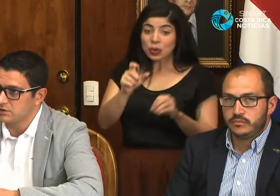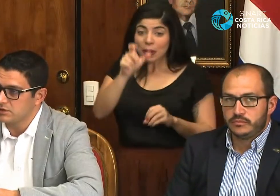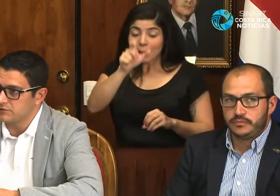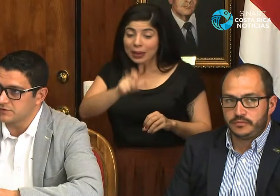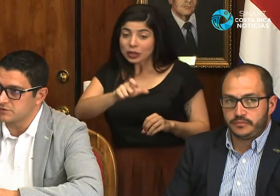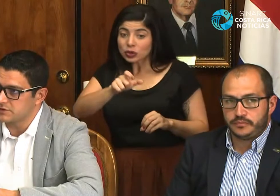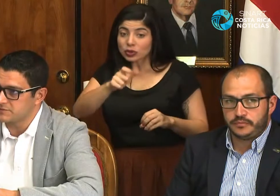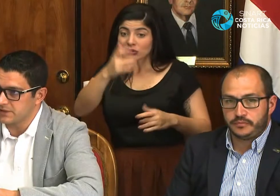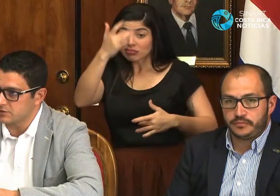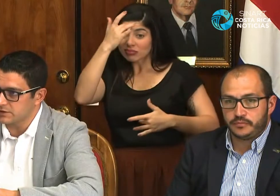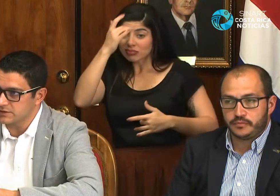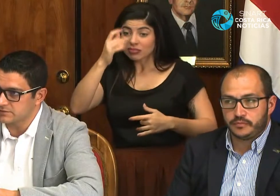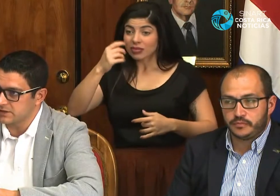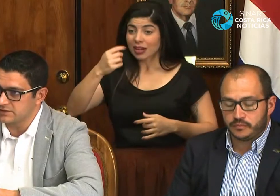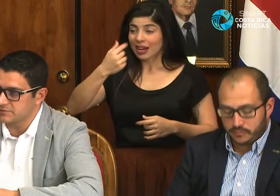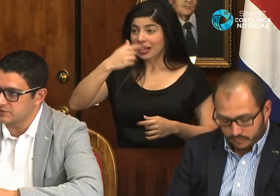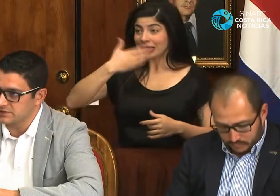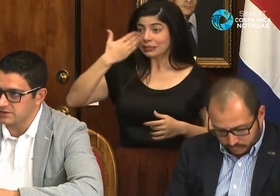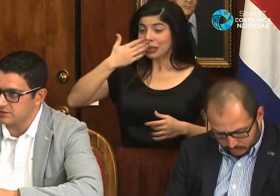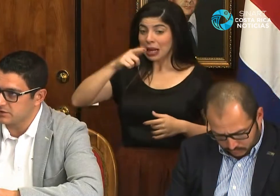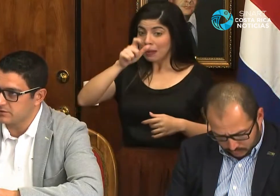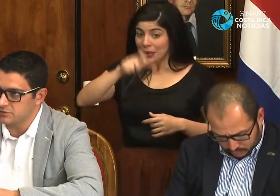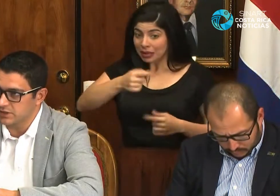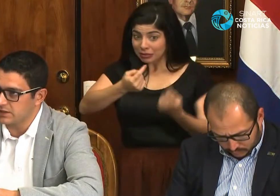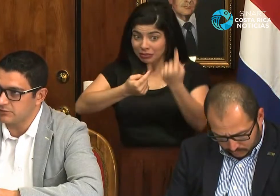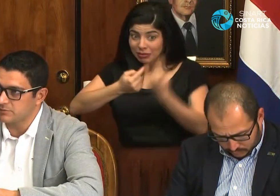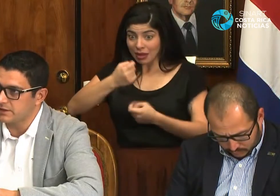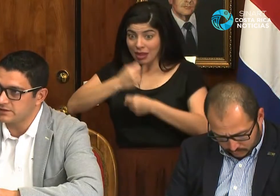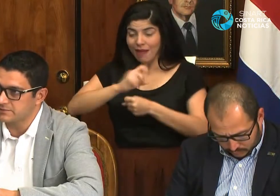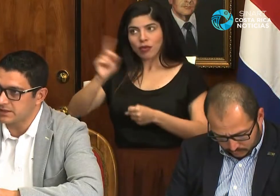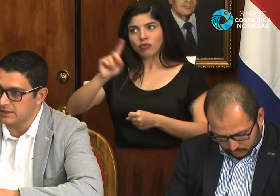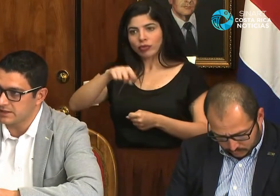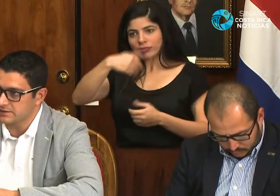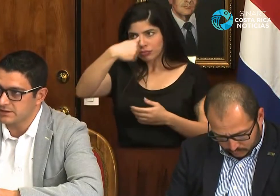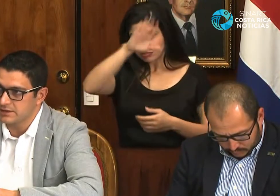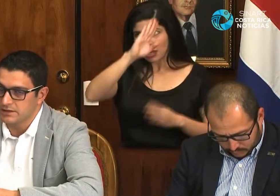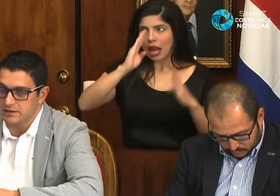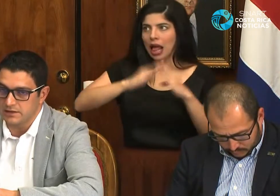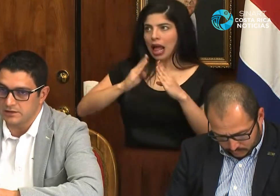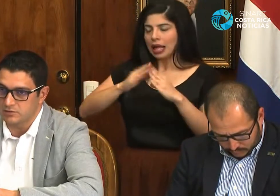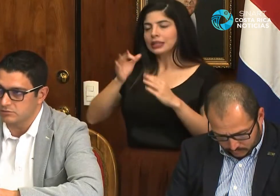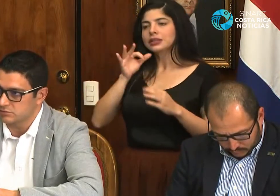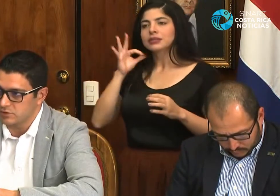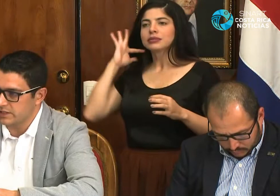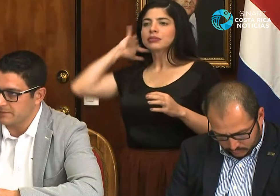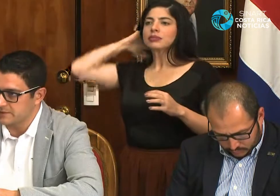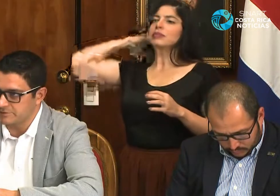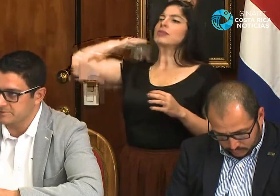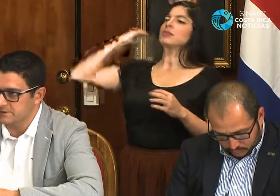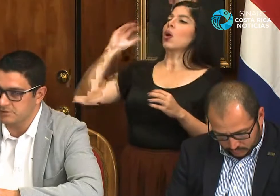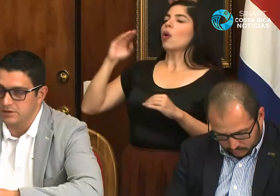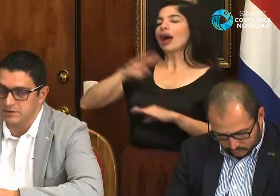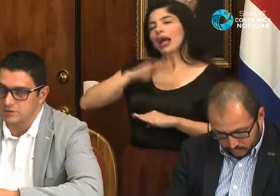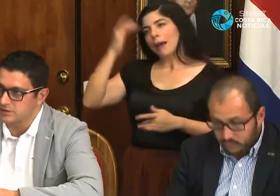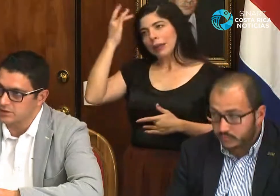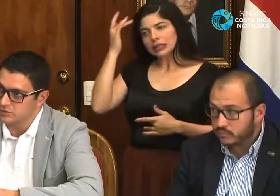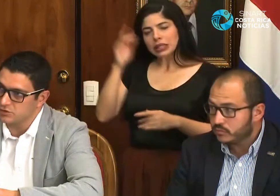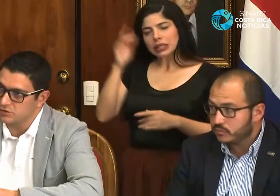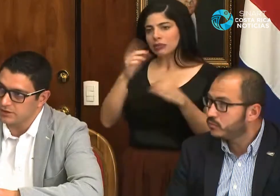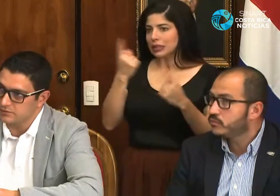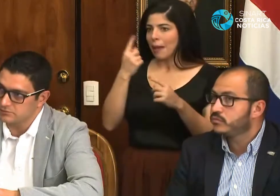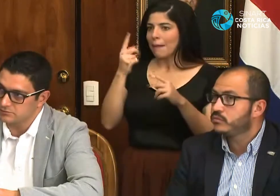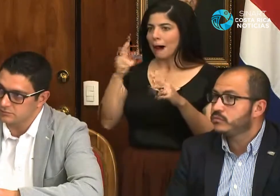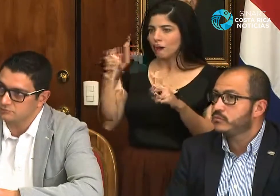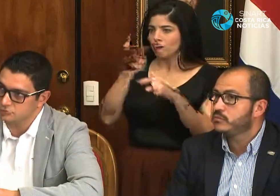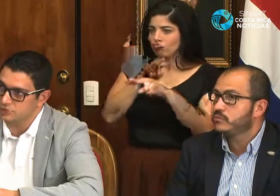con infecciones respiratorias, ¿verdad? Esas personas tienen que buscar la forma de irse para la casa con la incapacidad respectiva. Entonces, en